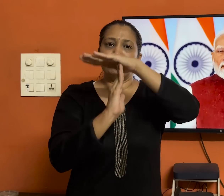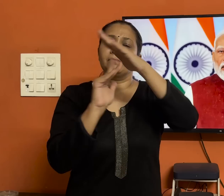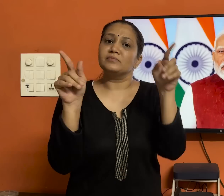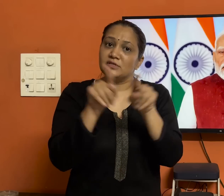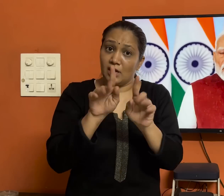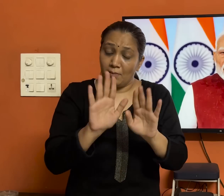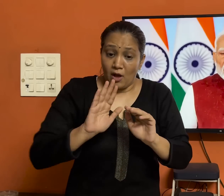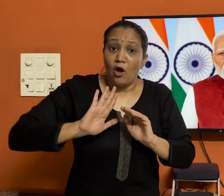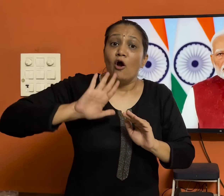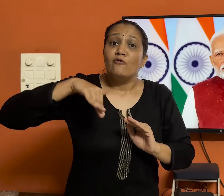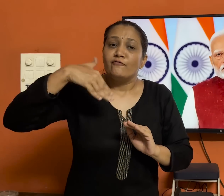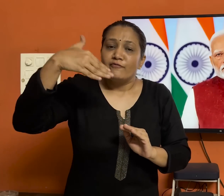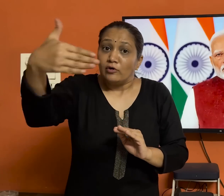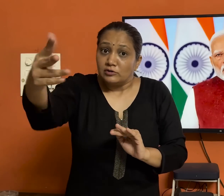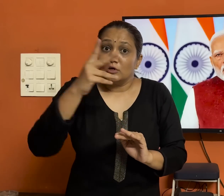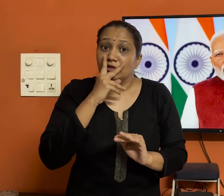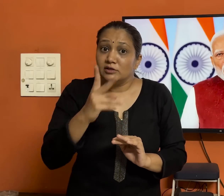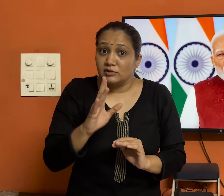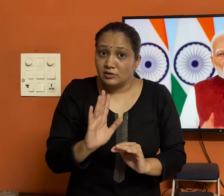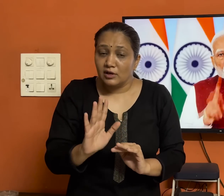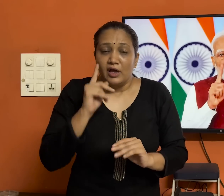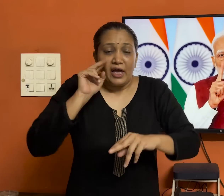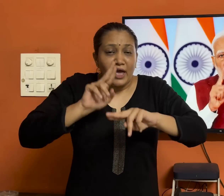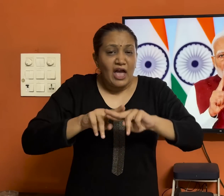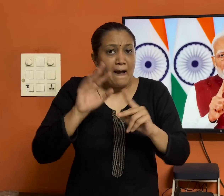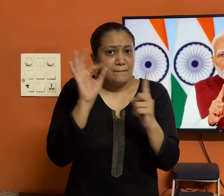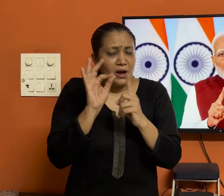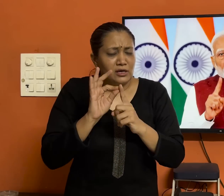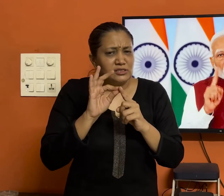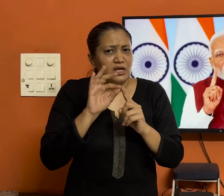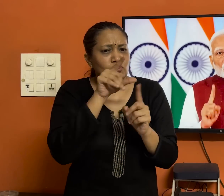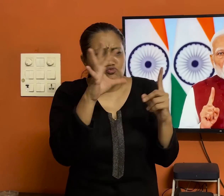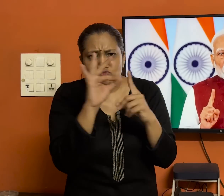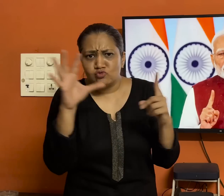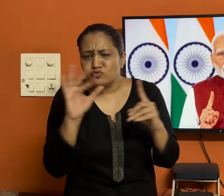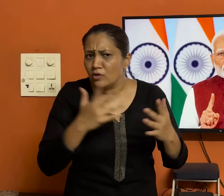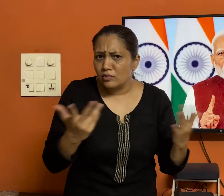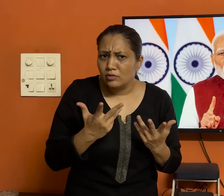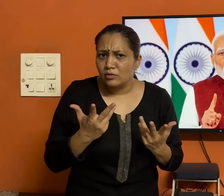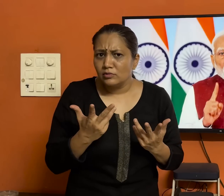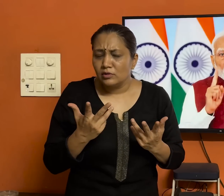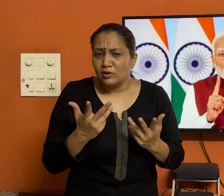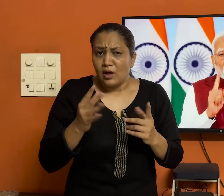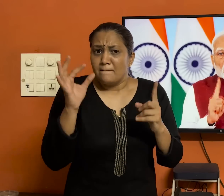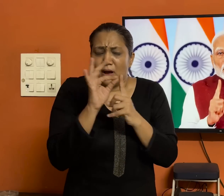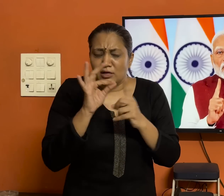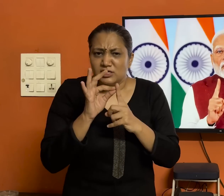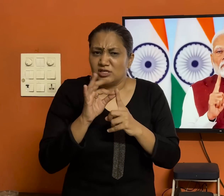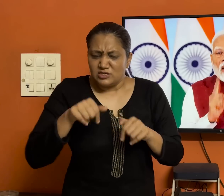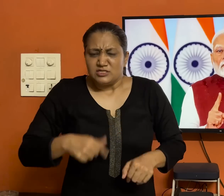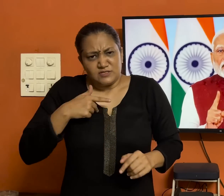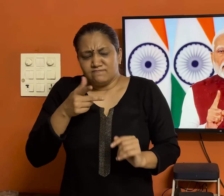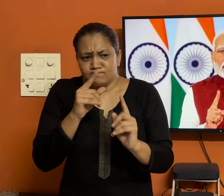आने वाले दिनों में हम पाकिस्तान के हर कदम को इस कसौटी